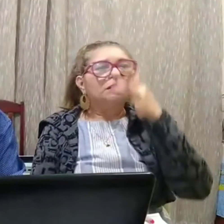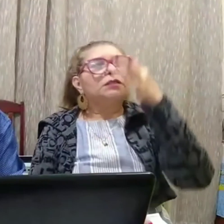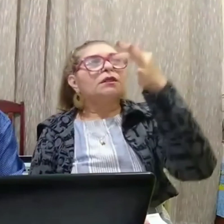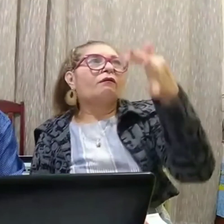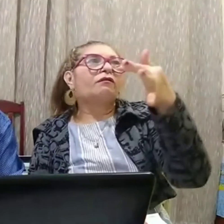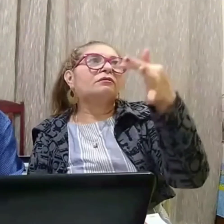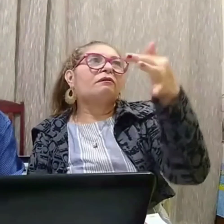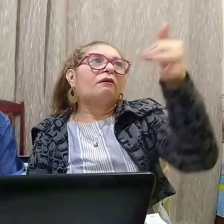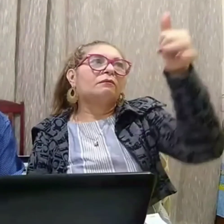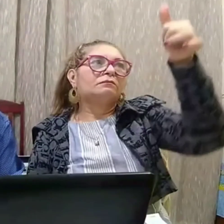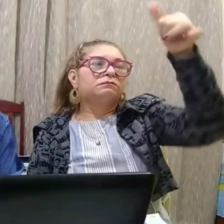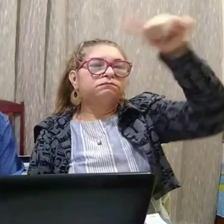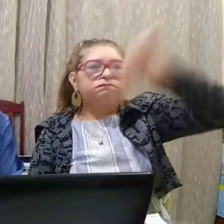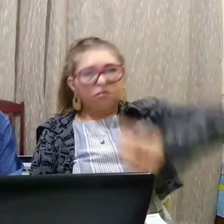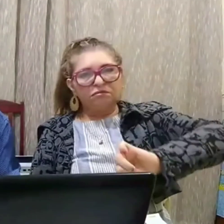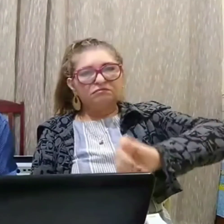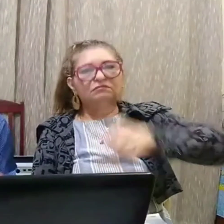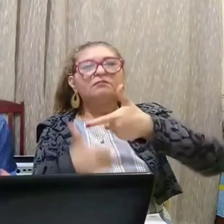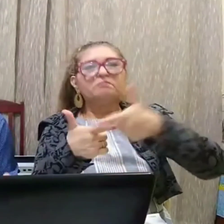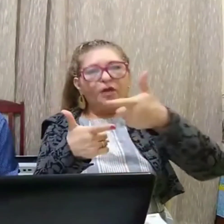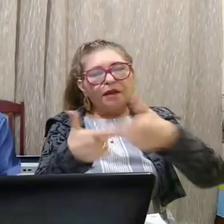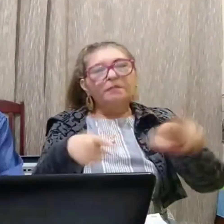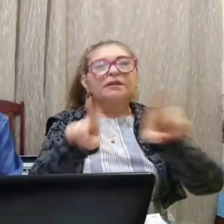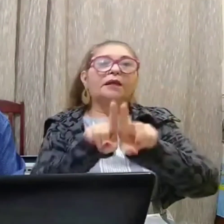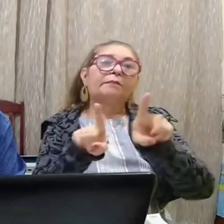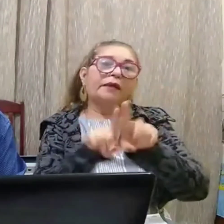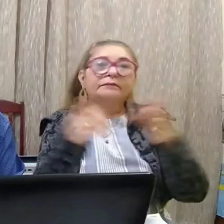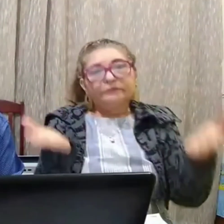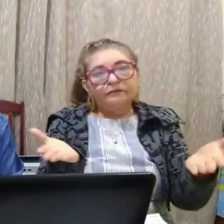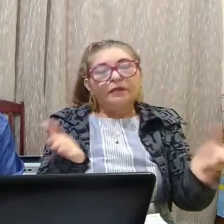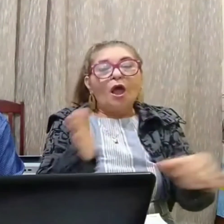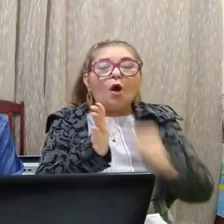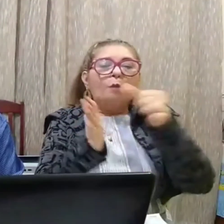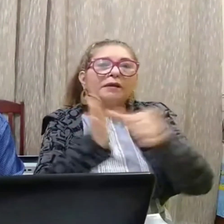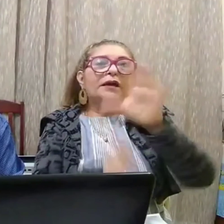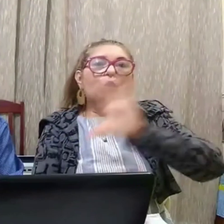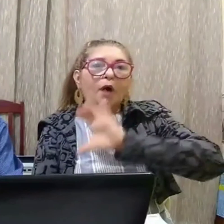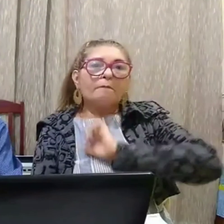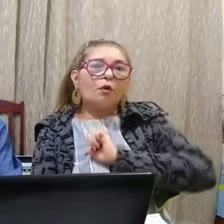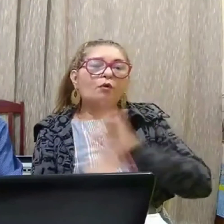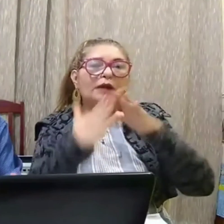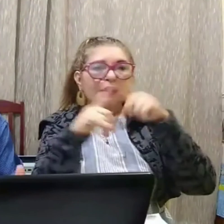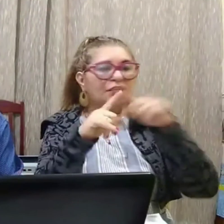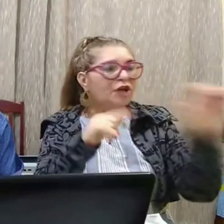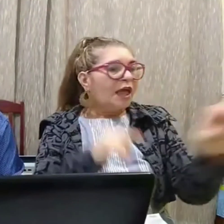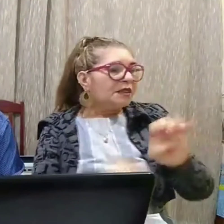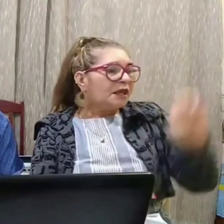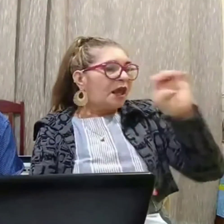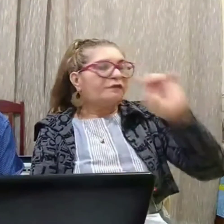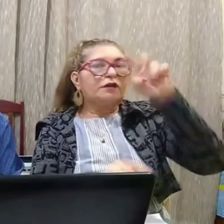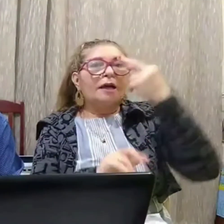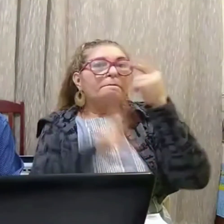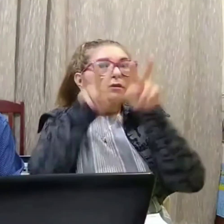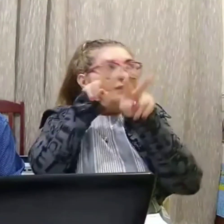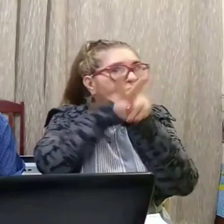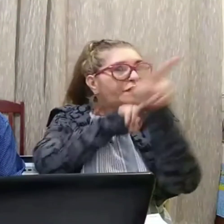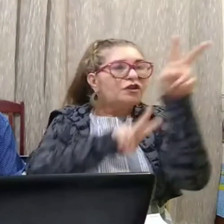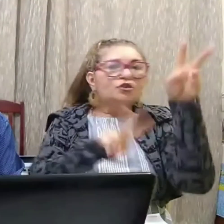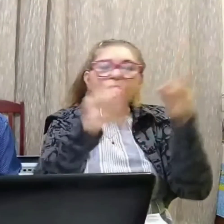ela teve problemas também. O primeiro amor na igreja de Éfeso se manifestou, pode ser visto